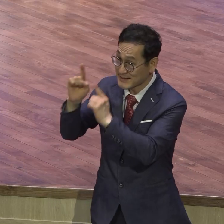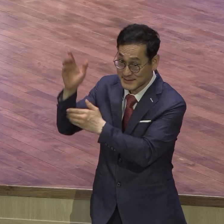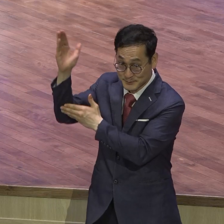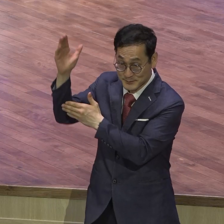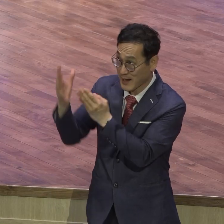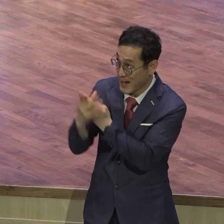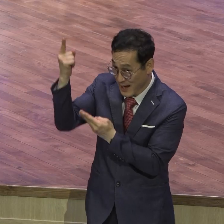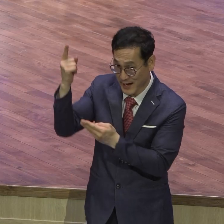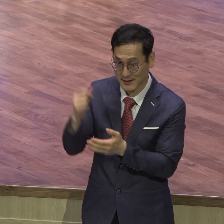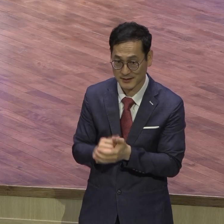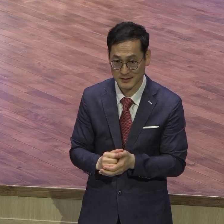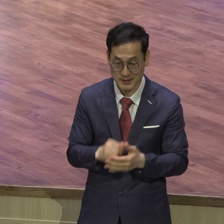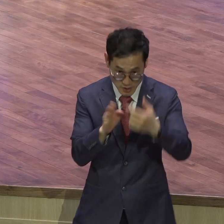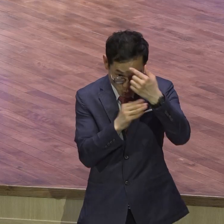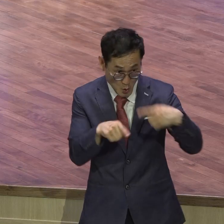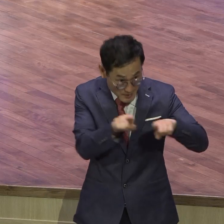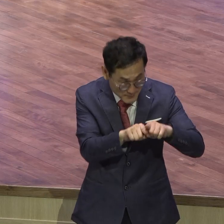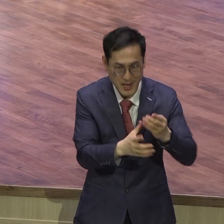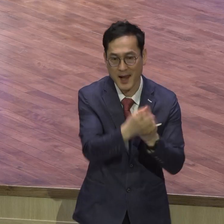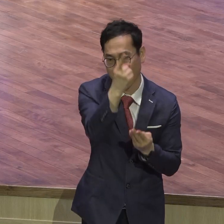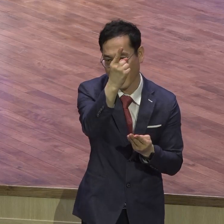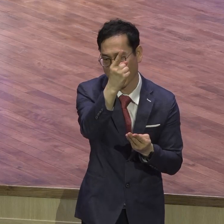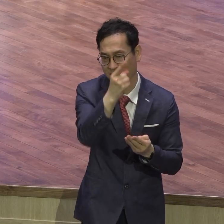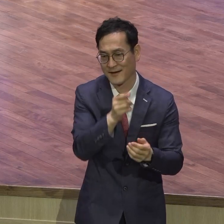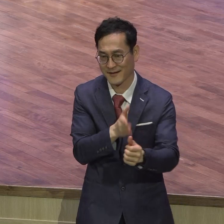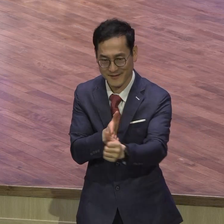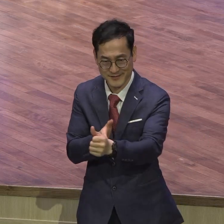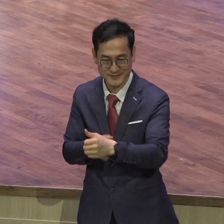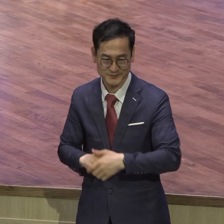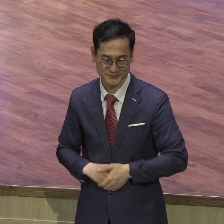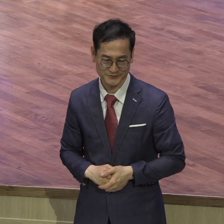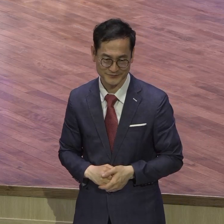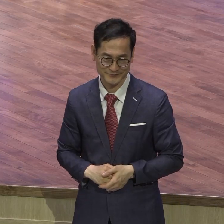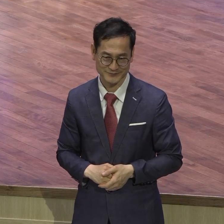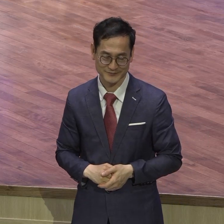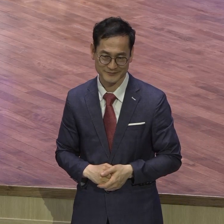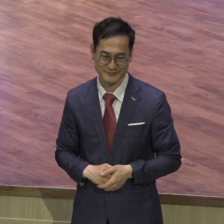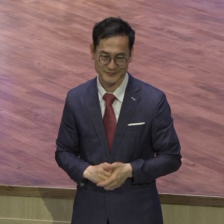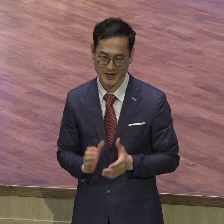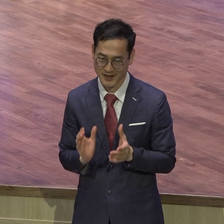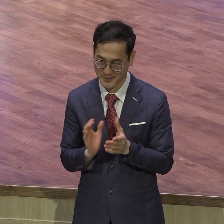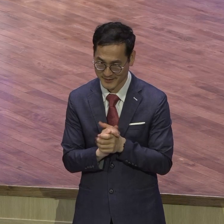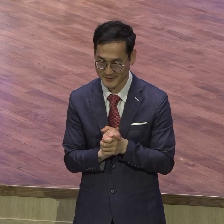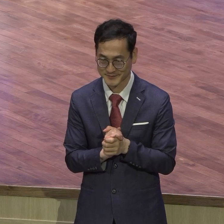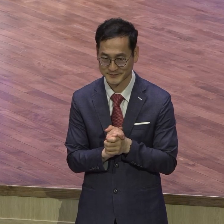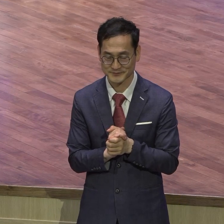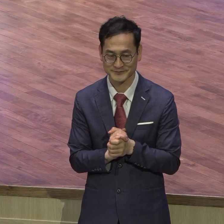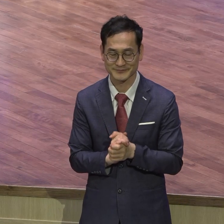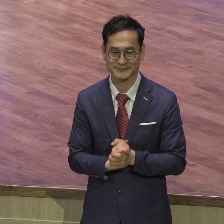성도와 원리스 이것이 어제야 완전 복음 공동체 그래서